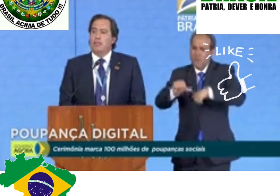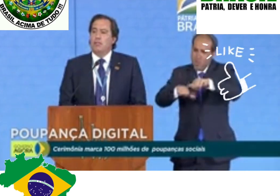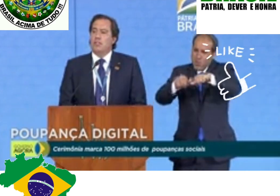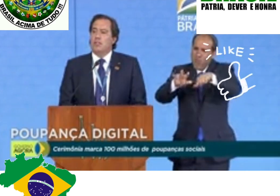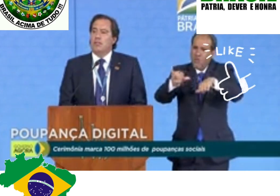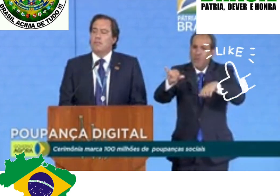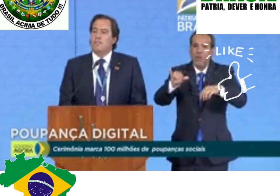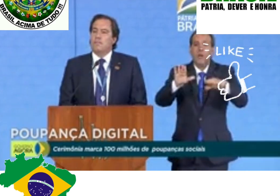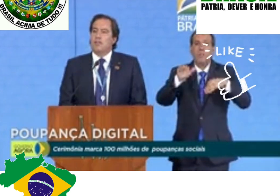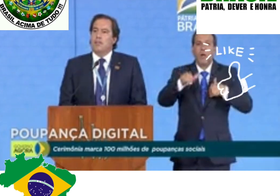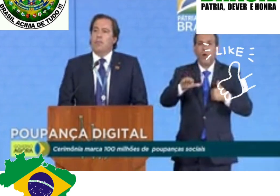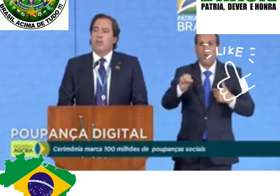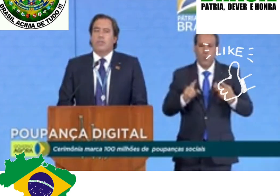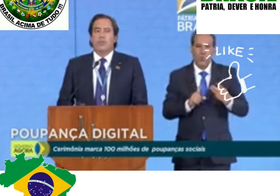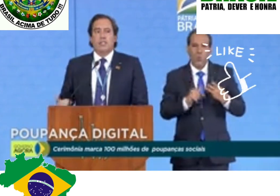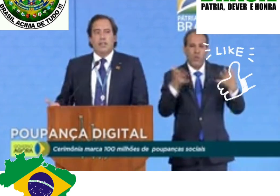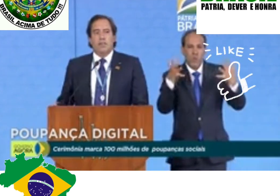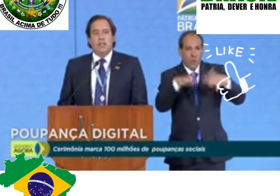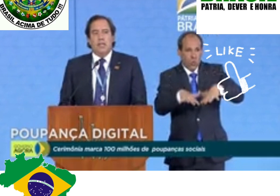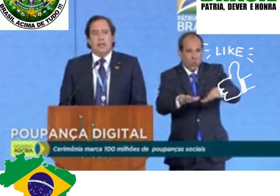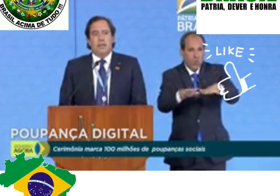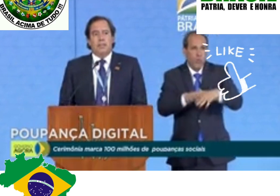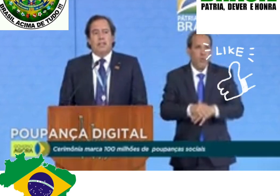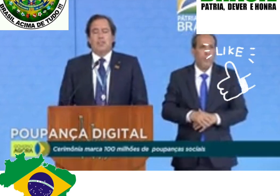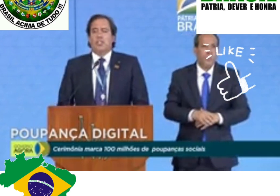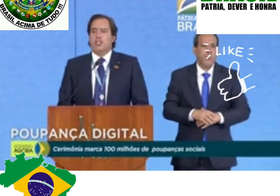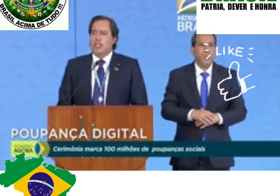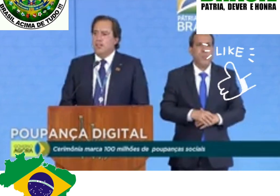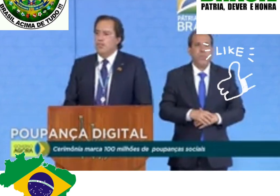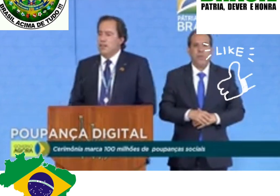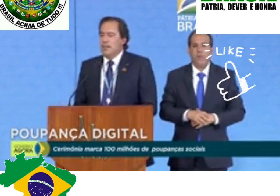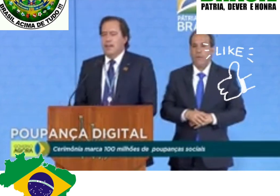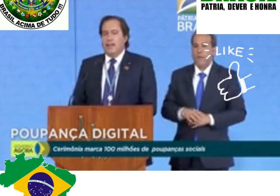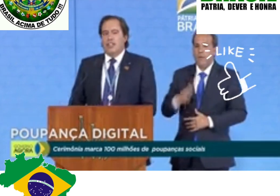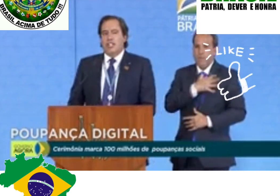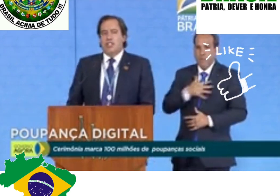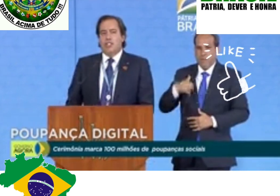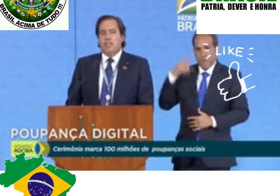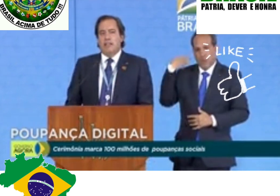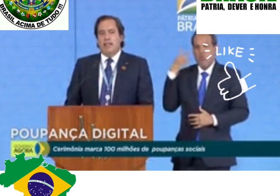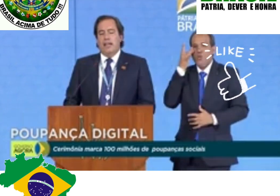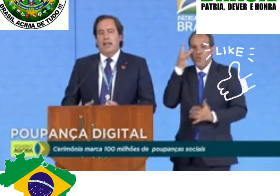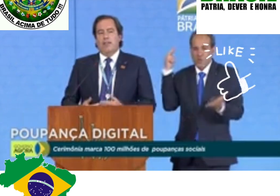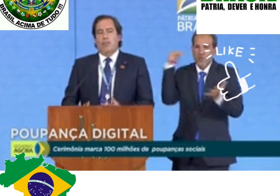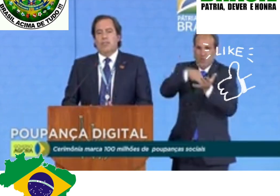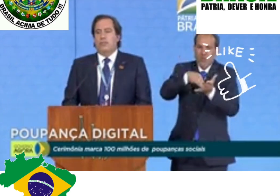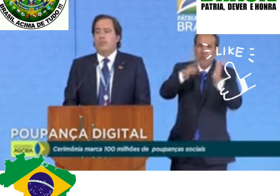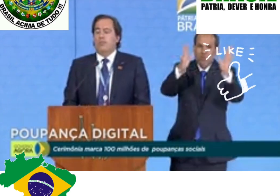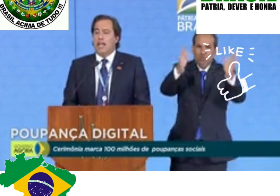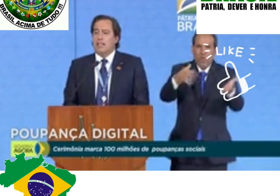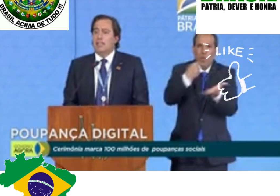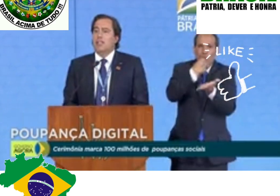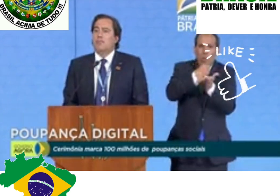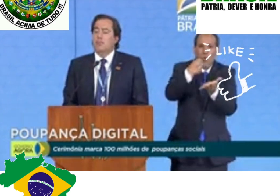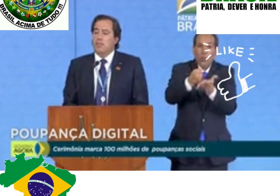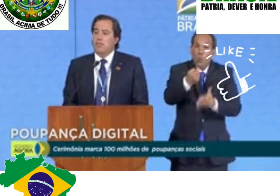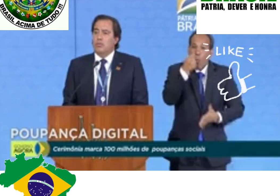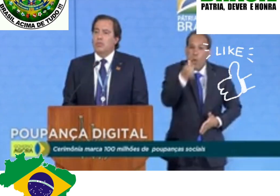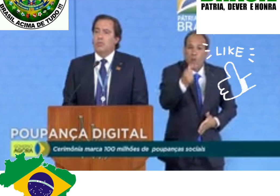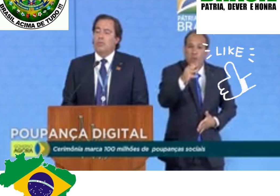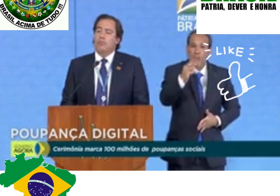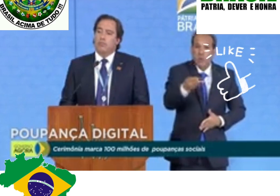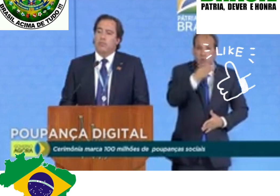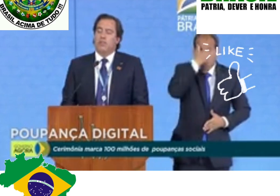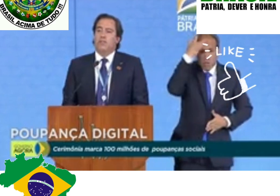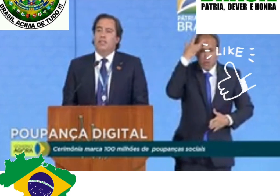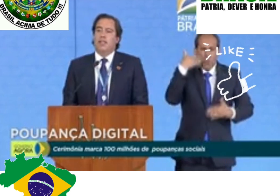o Banco da Inclusão. O Banco da Inclusão, a primeira-dama já esteve, a gente contratou quase 3 mil